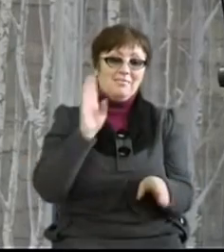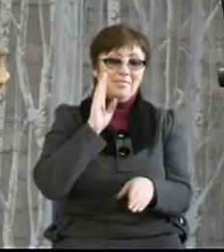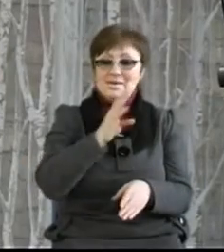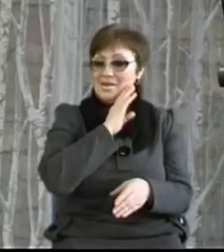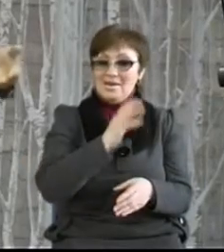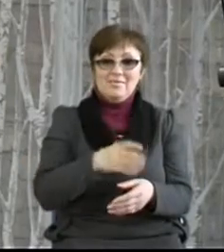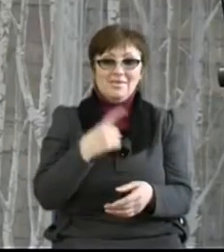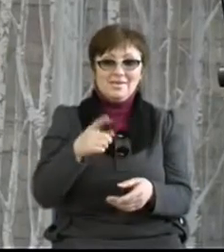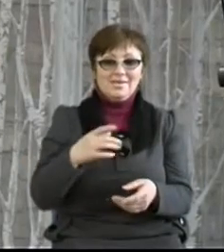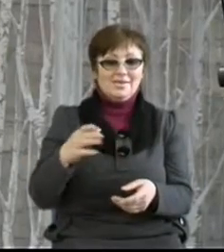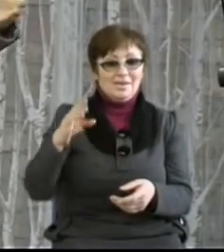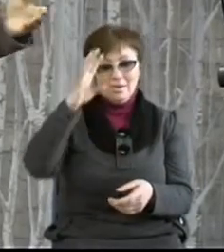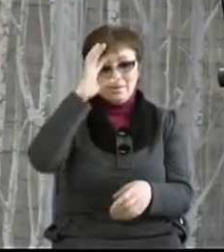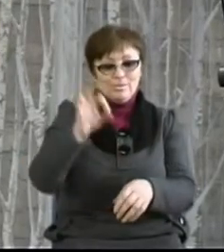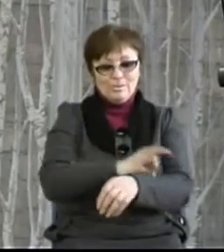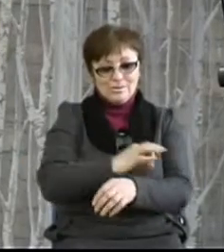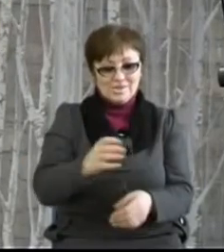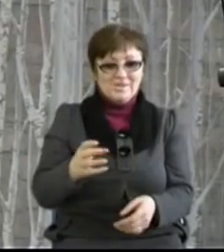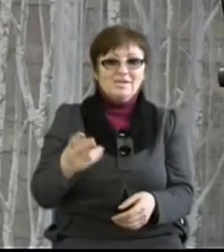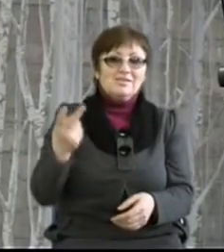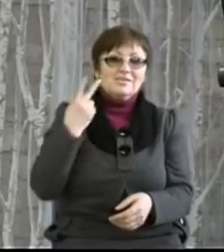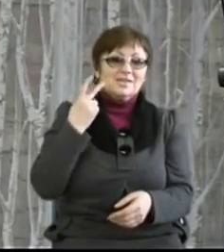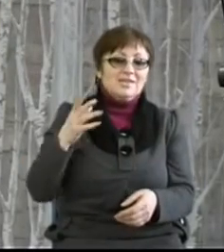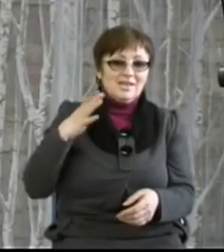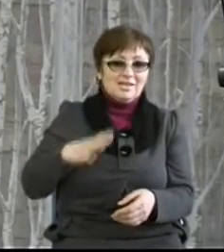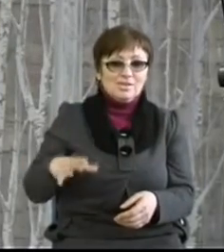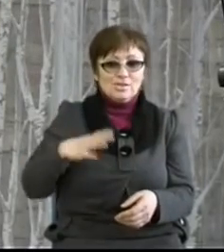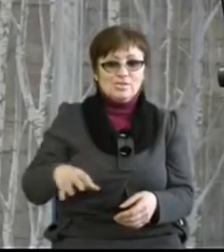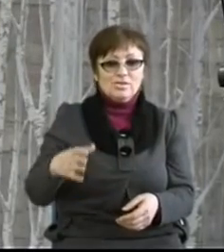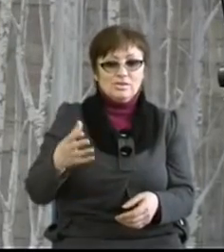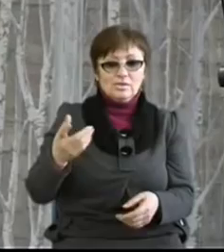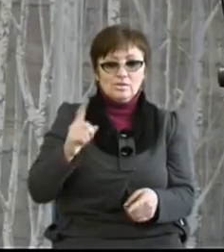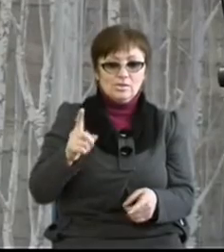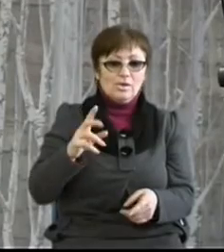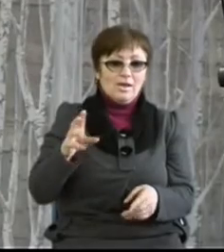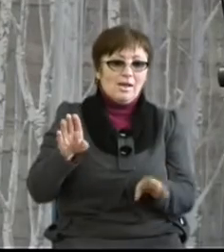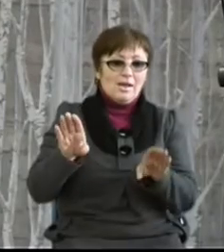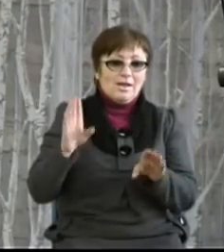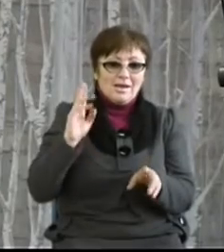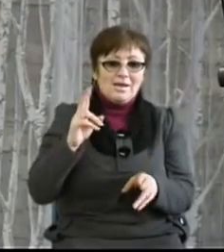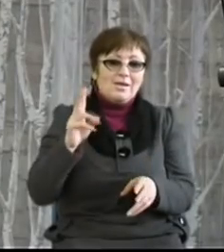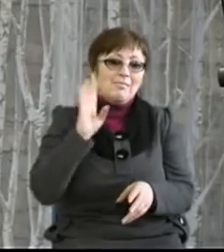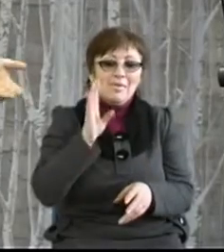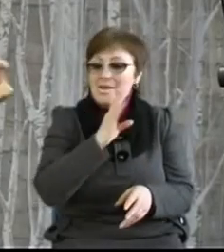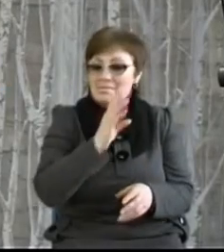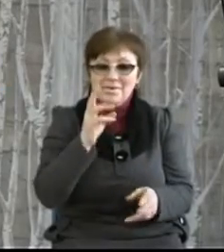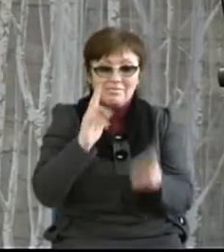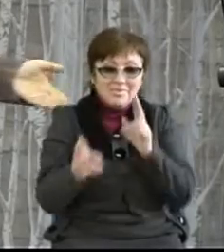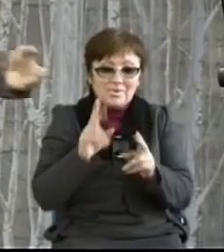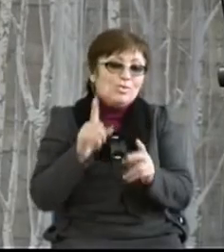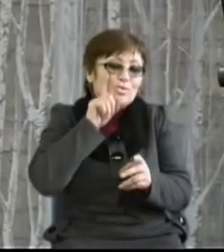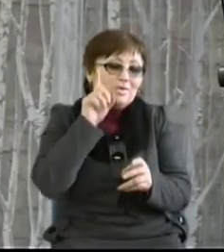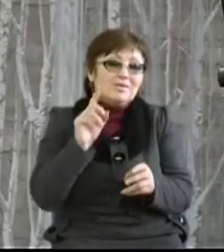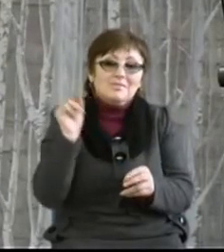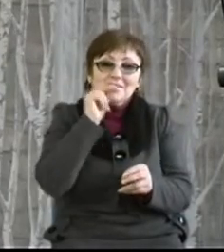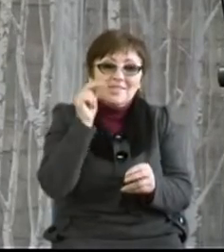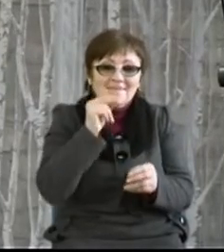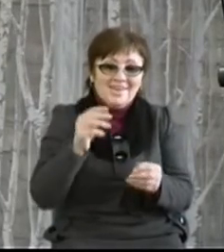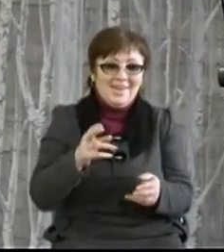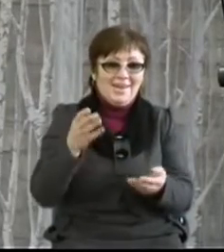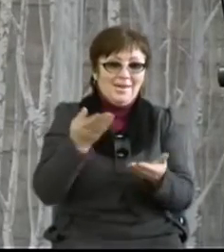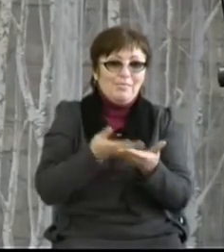сделает бутерброд, чай, и он пойдет на работу, но он же идет для семьи зарабатывать. Но оказывается, нет, ты встал, еще сам все сделал, жене